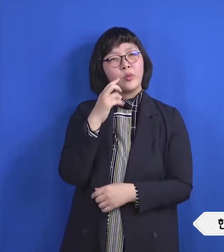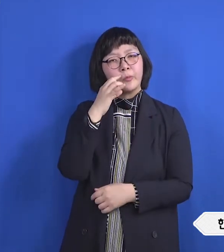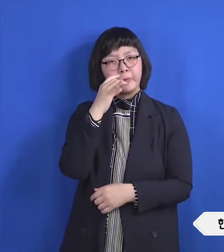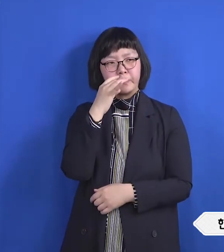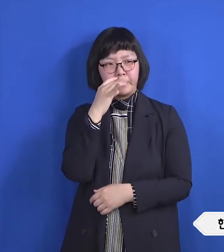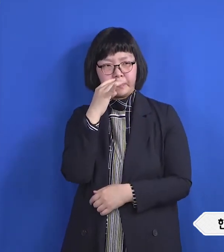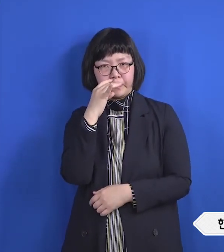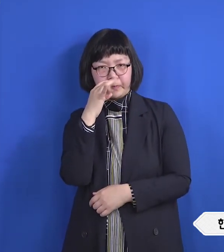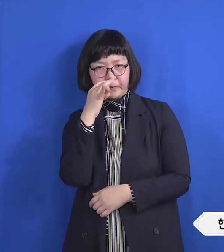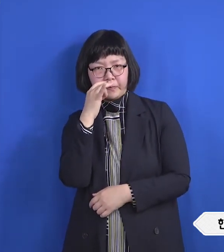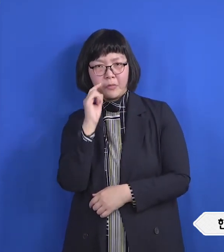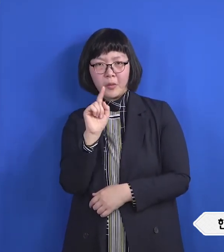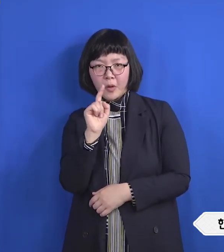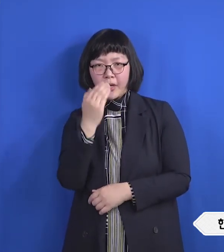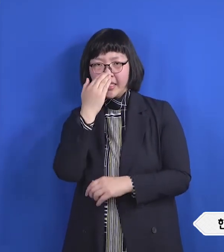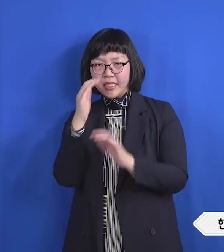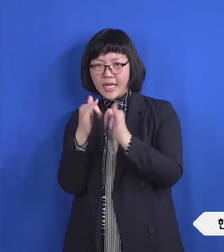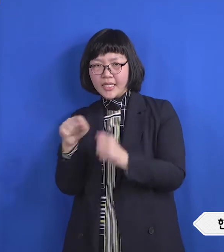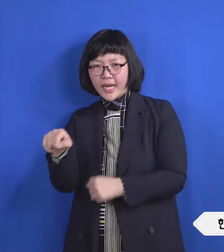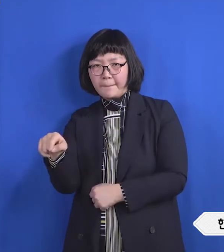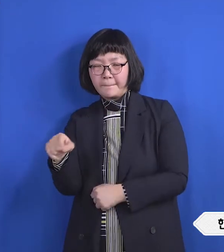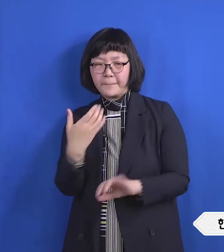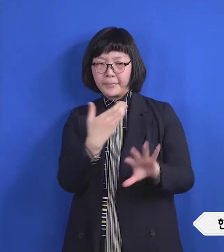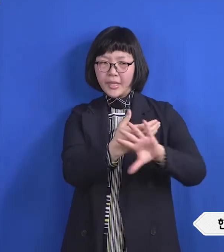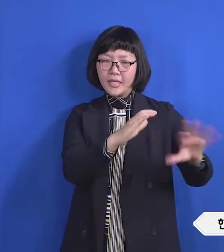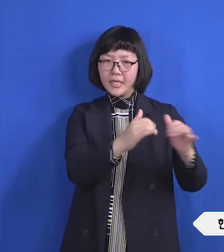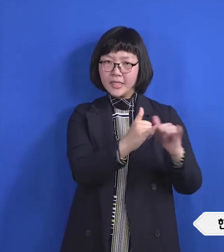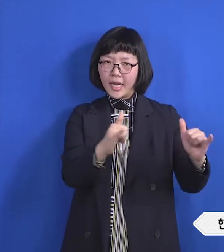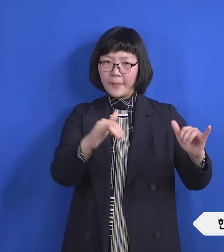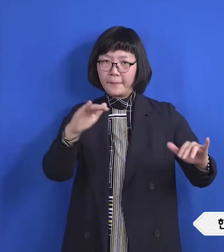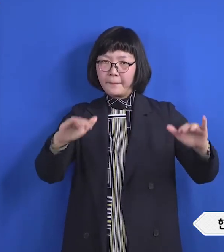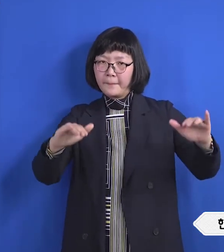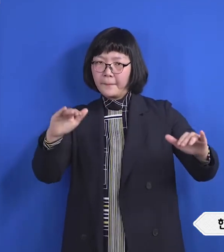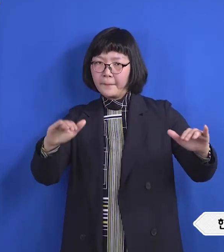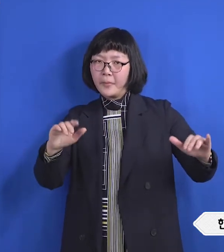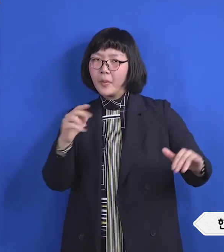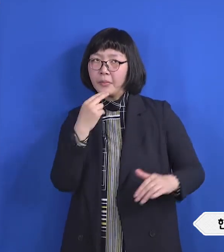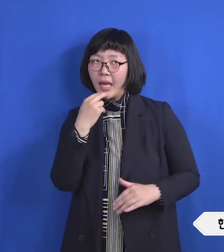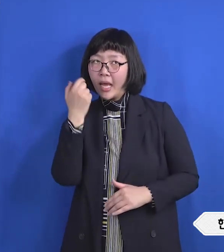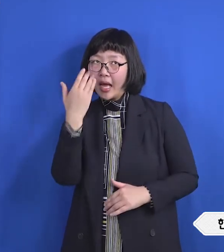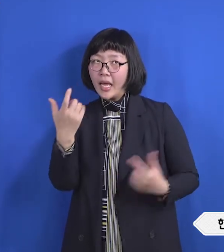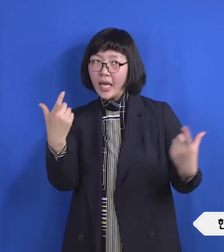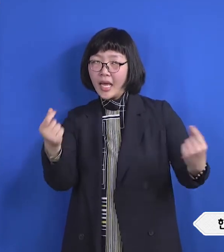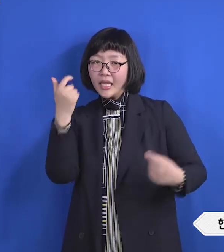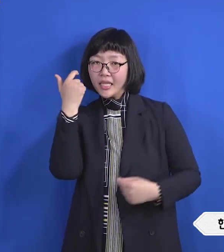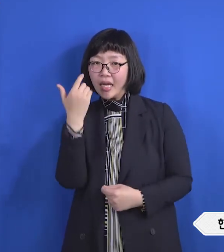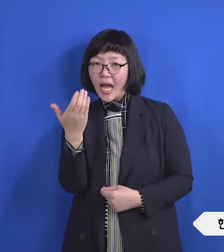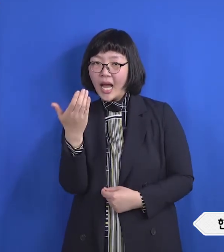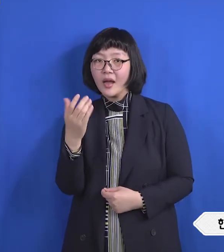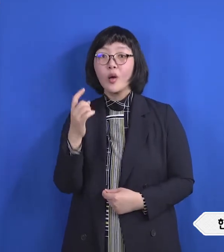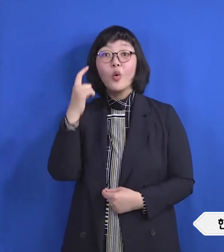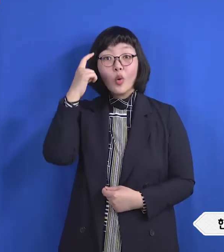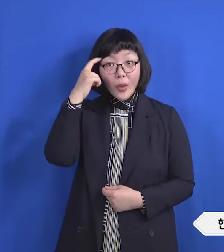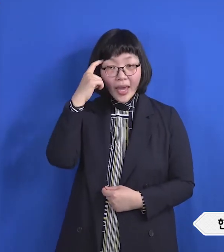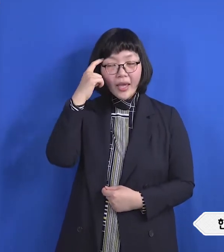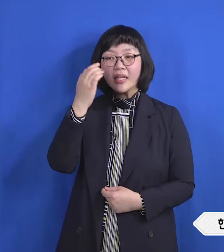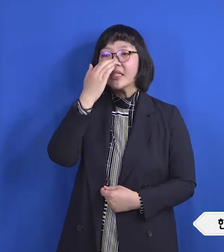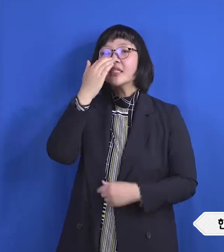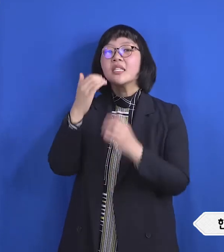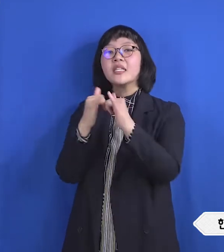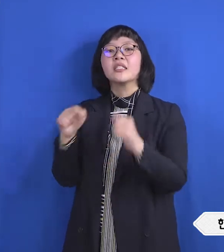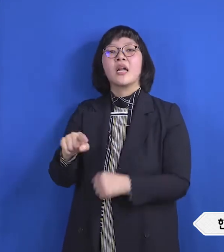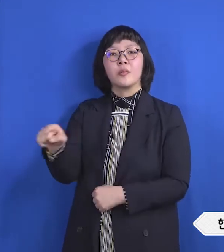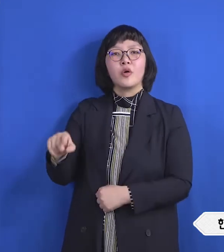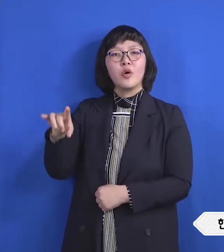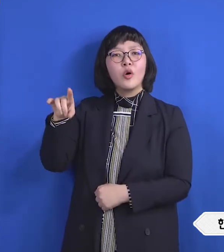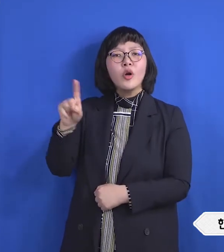떠오릅니다. 유대인과 이방인의 경우는 어떠한가 하는 의문이 떠오릅니다. 왜냐하면